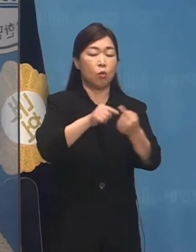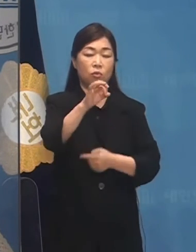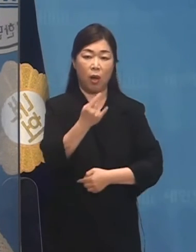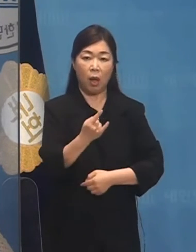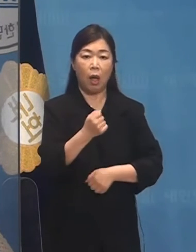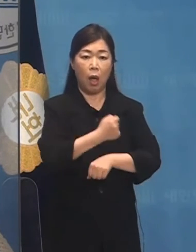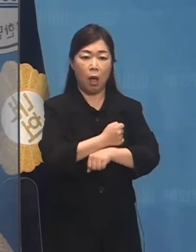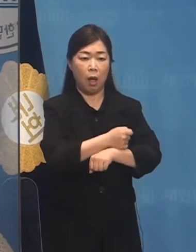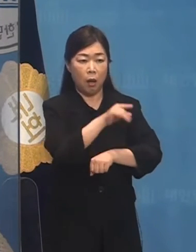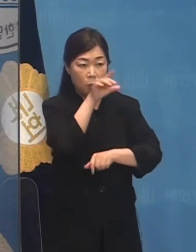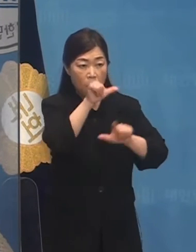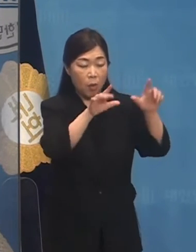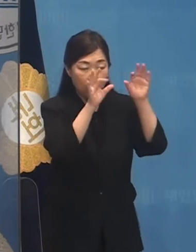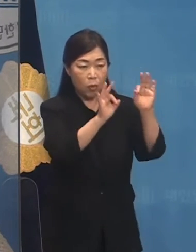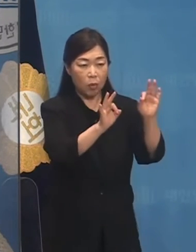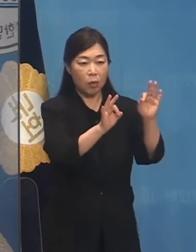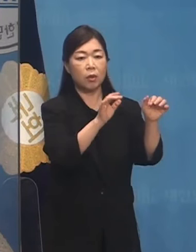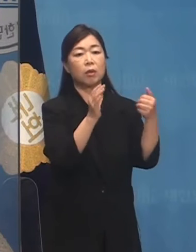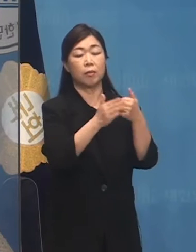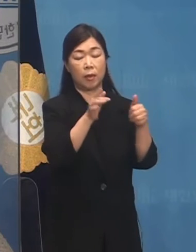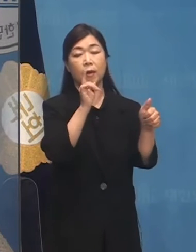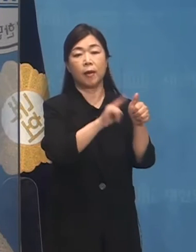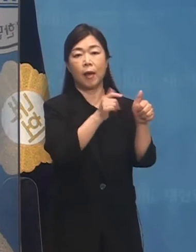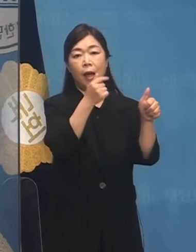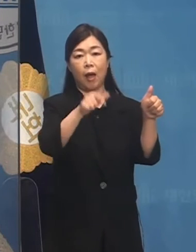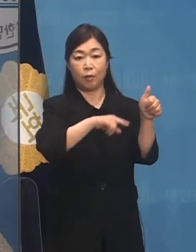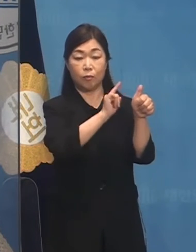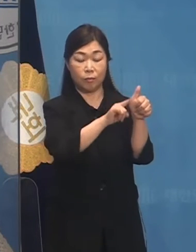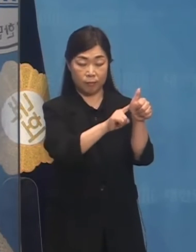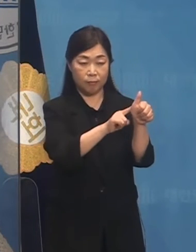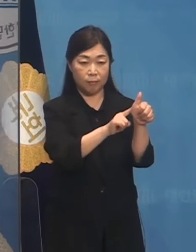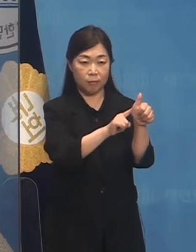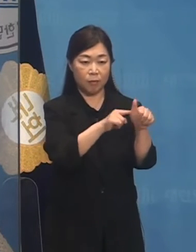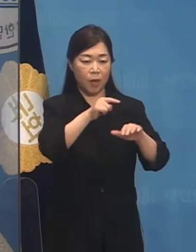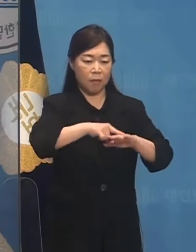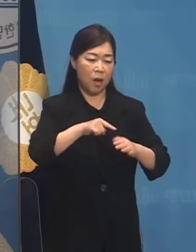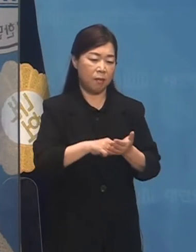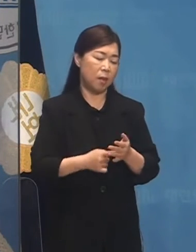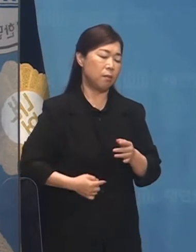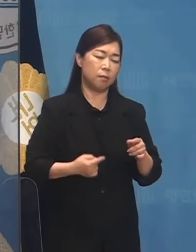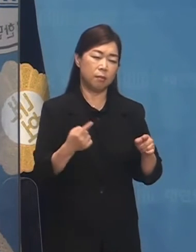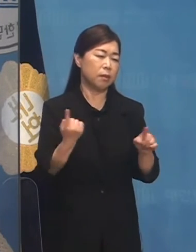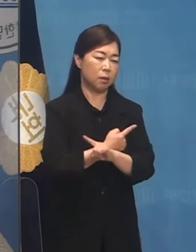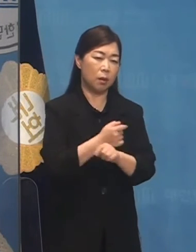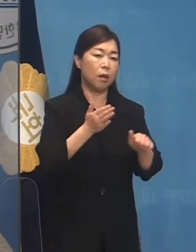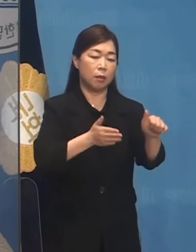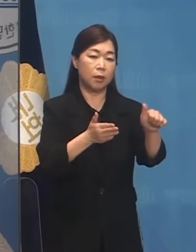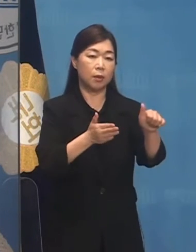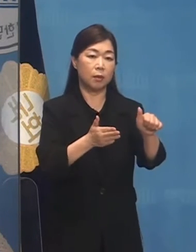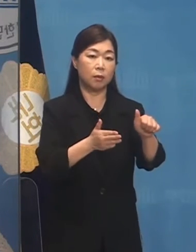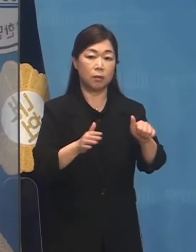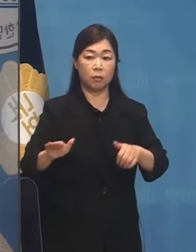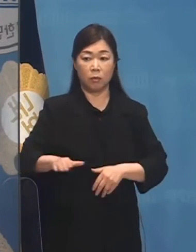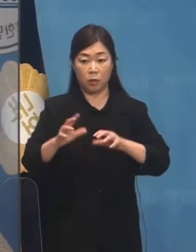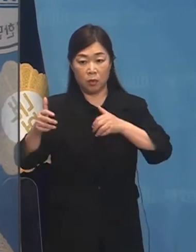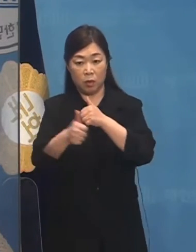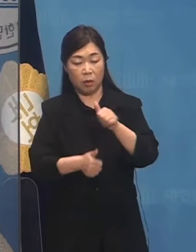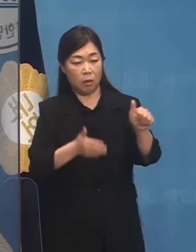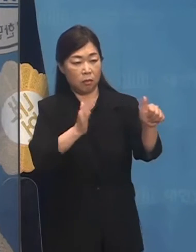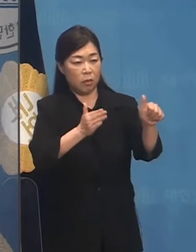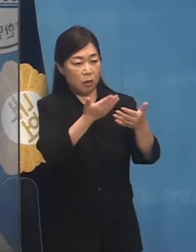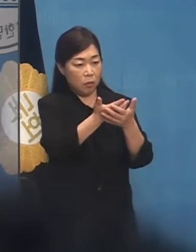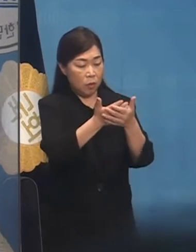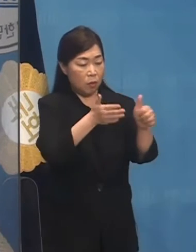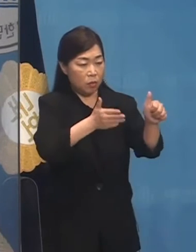증거입니다. 한덕수 후보자께서는 마음을 바꾸셔서 우리 의원들의 자료 제출